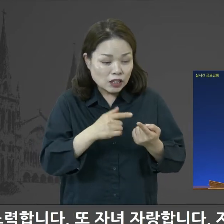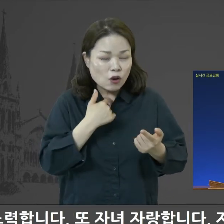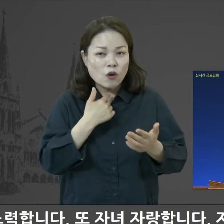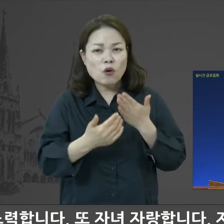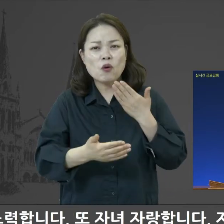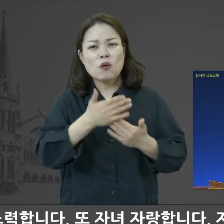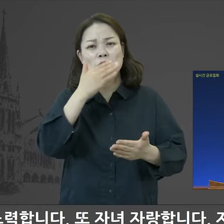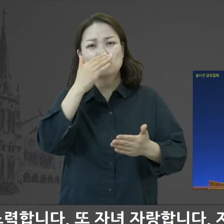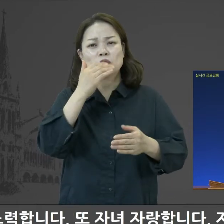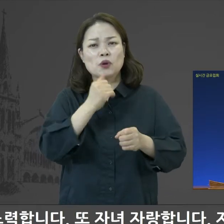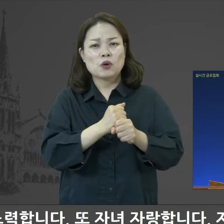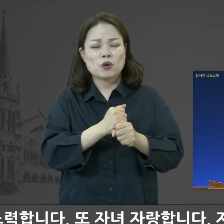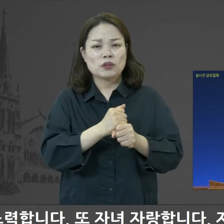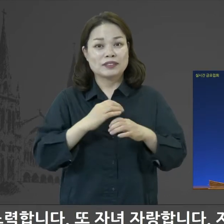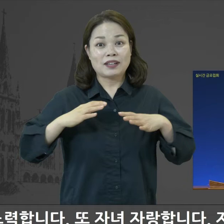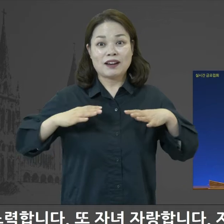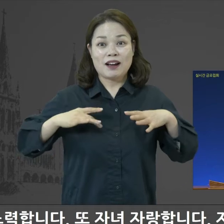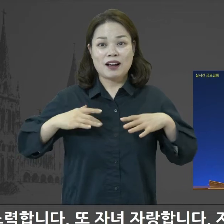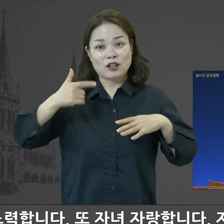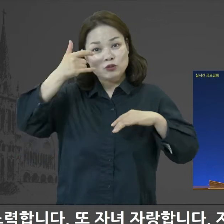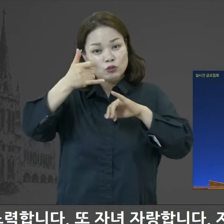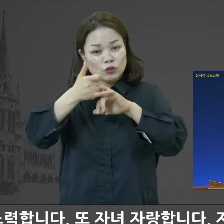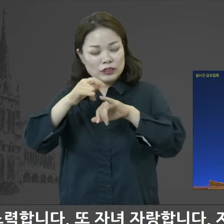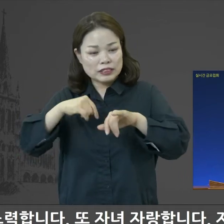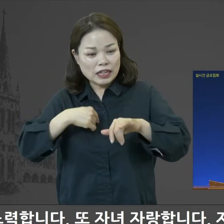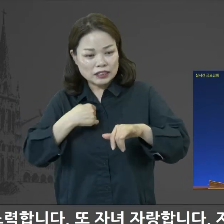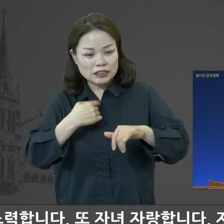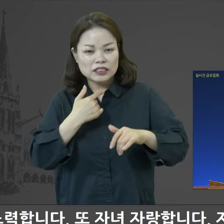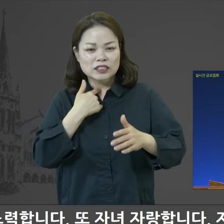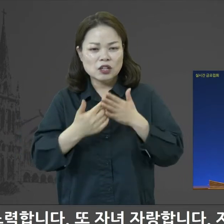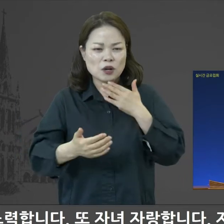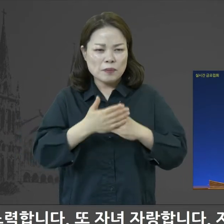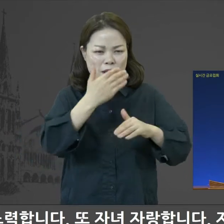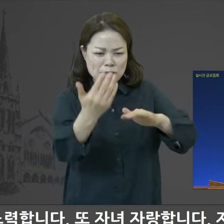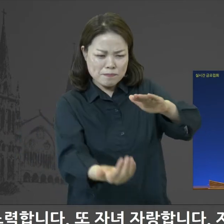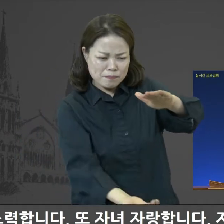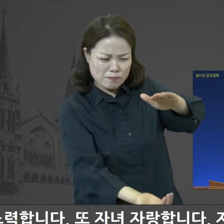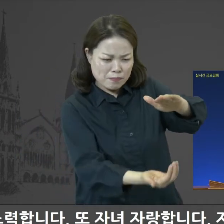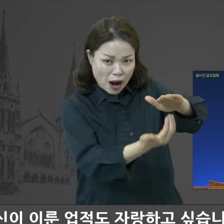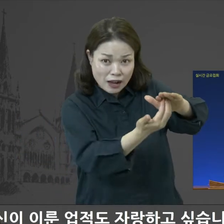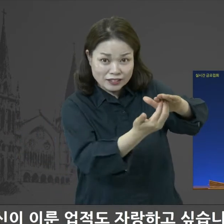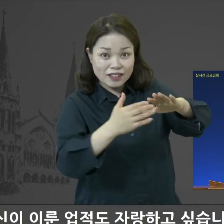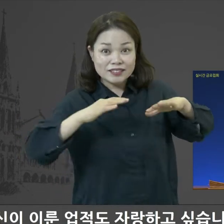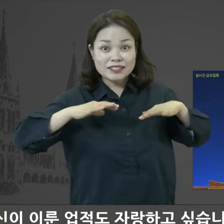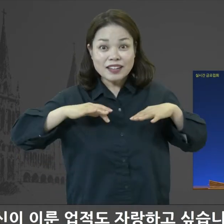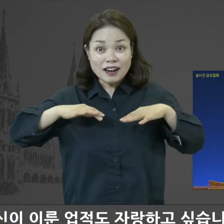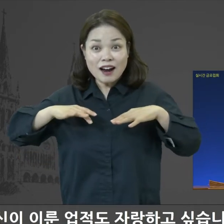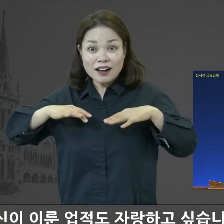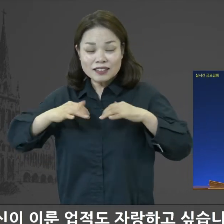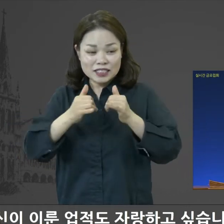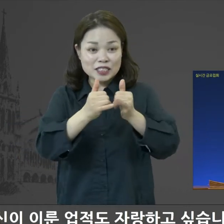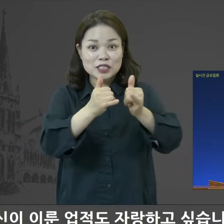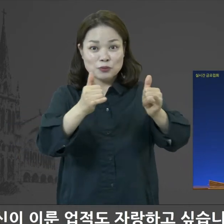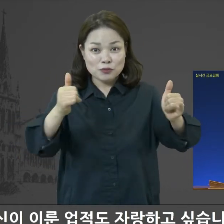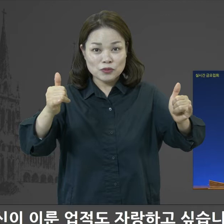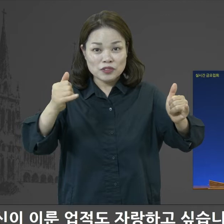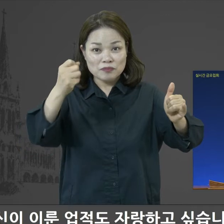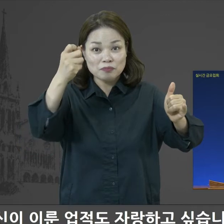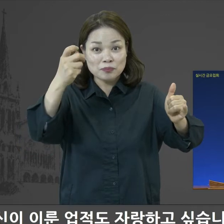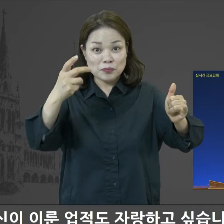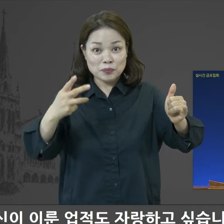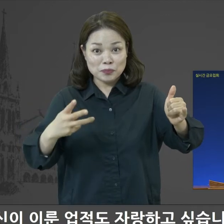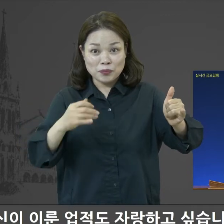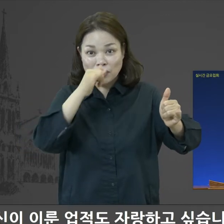자랑하고 싶습니다. 구약에 보면 자신의 업적 이룬 거 막 자랑하는 그런 인물이 여럿